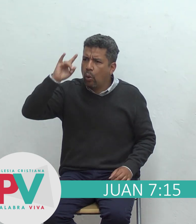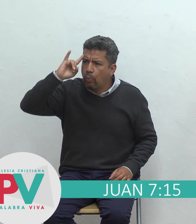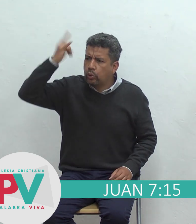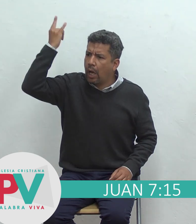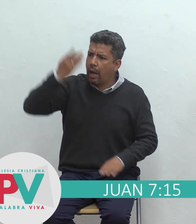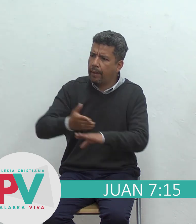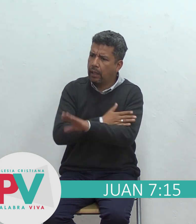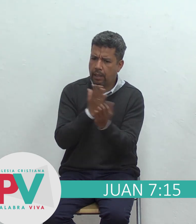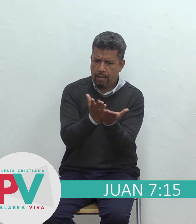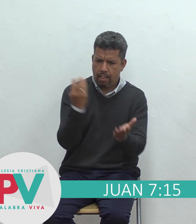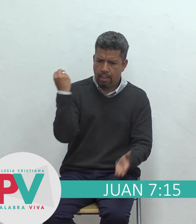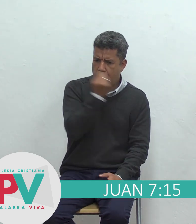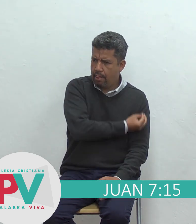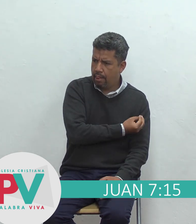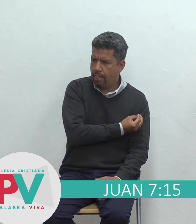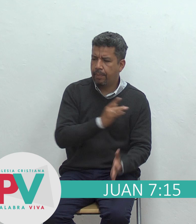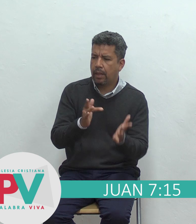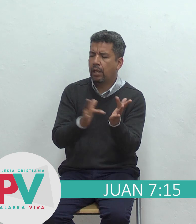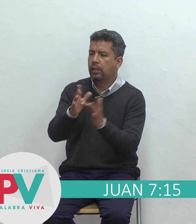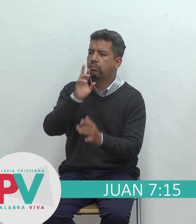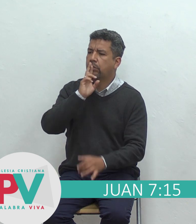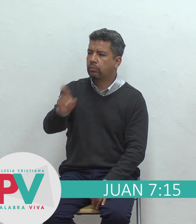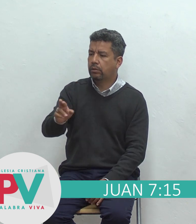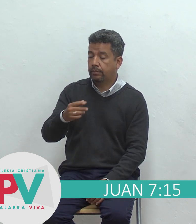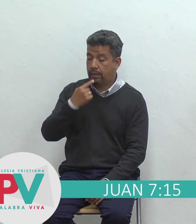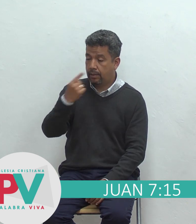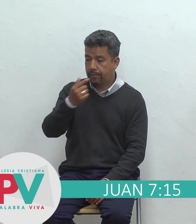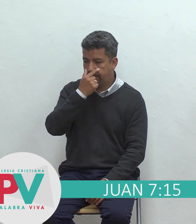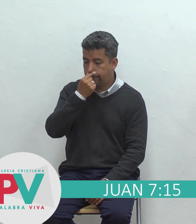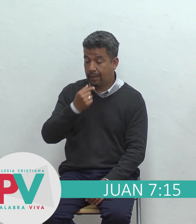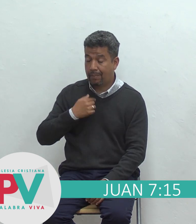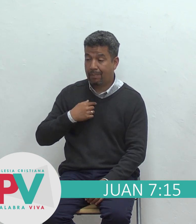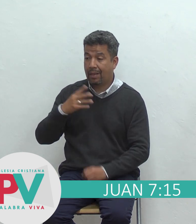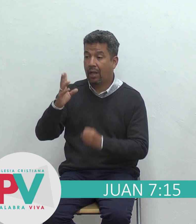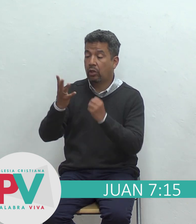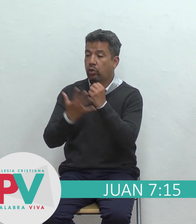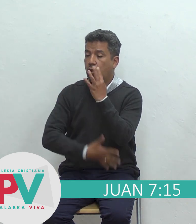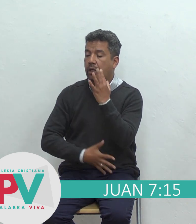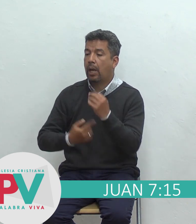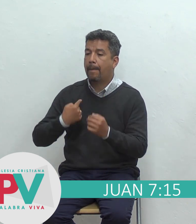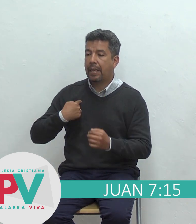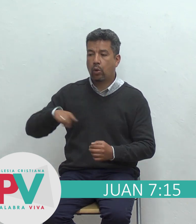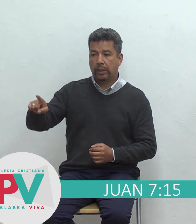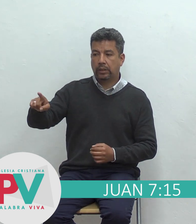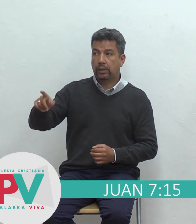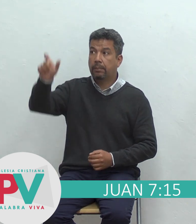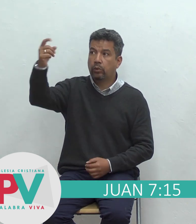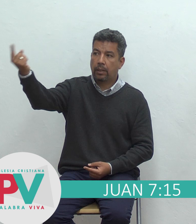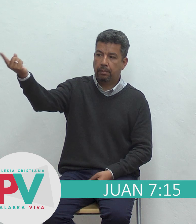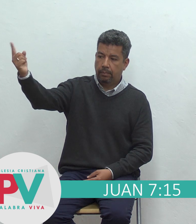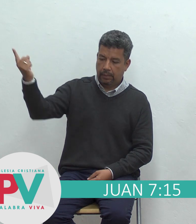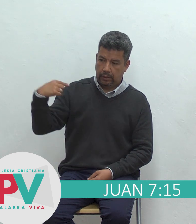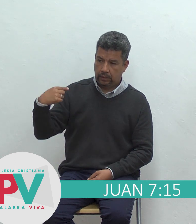haber estudiado? Jesús respondió y dijo, mi doctrina no es mía, sino de aquel que me envió.